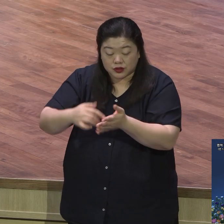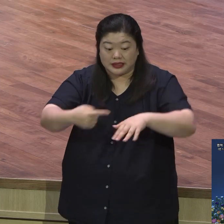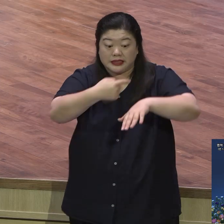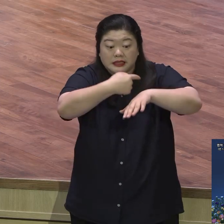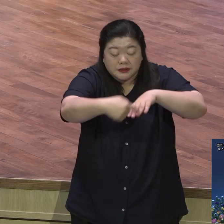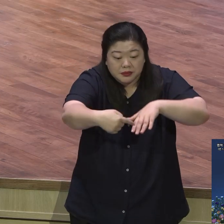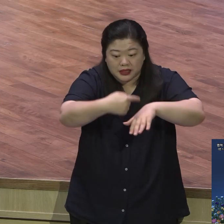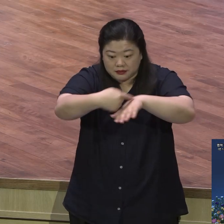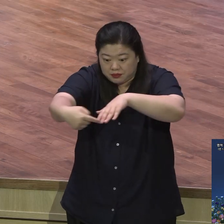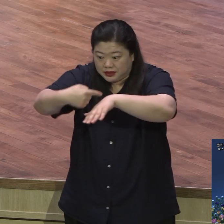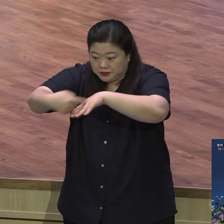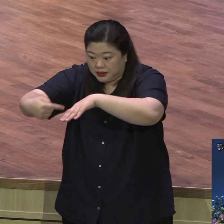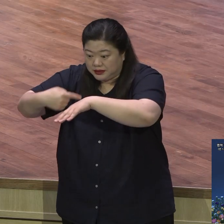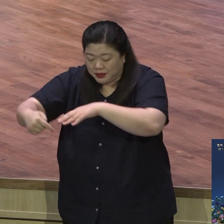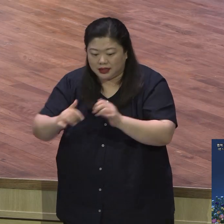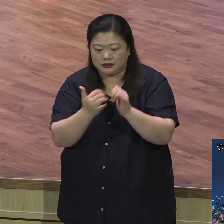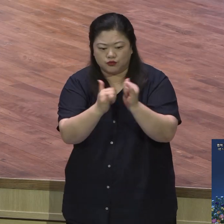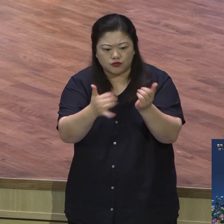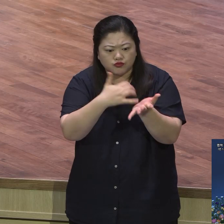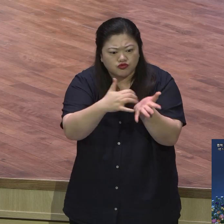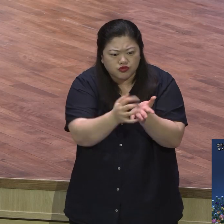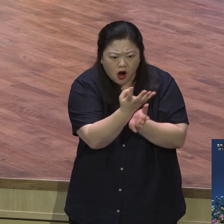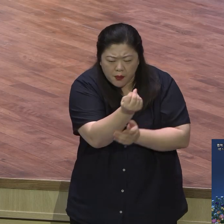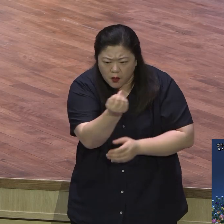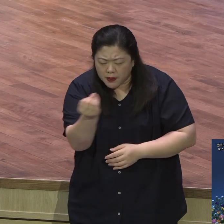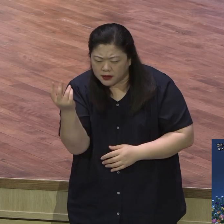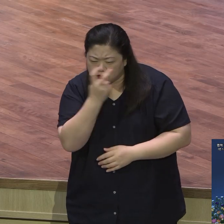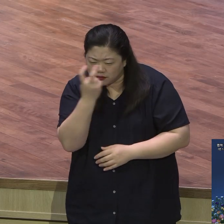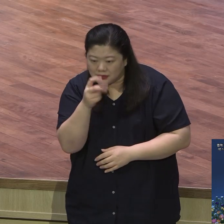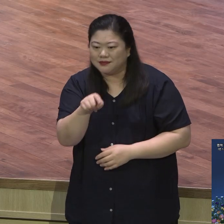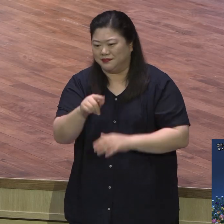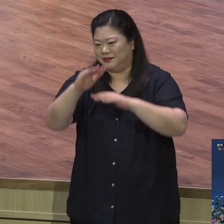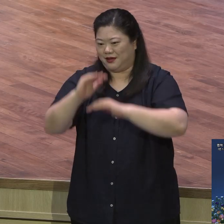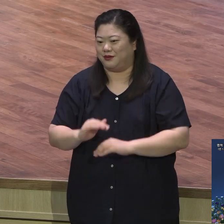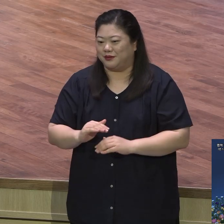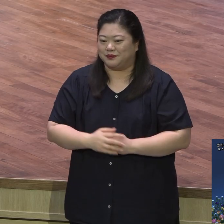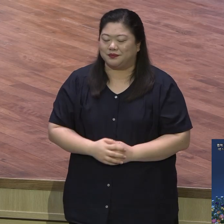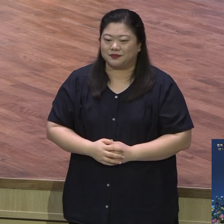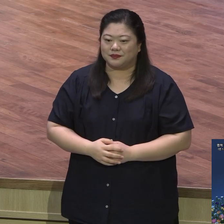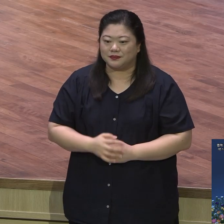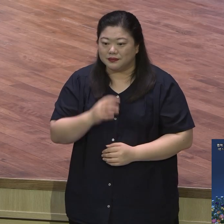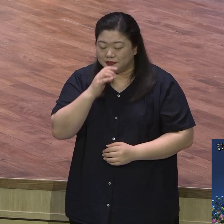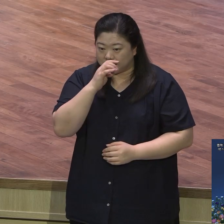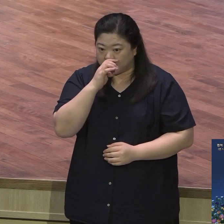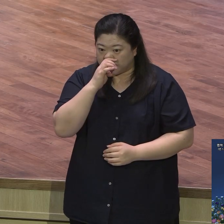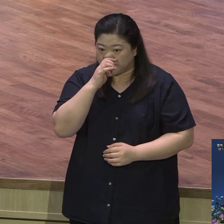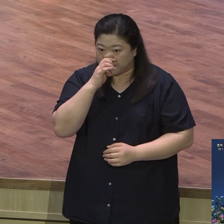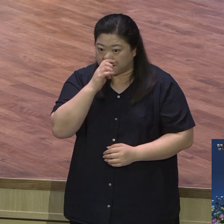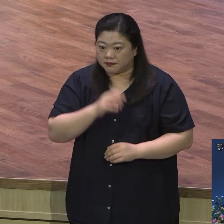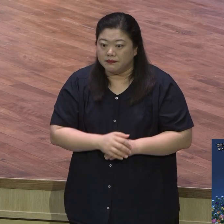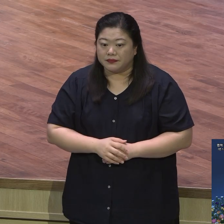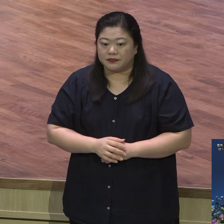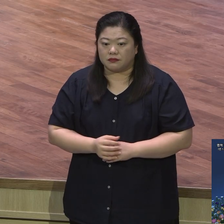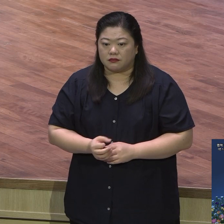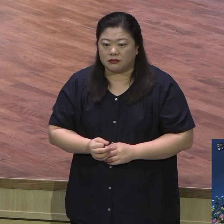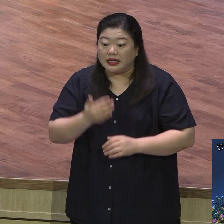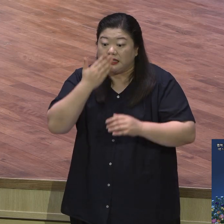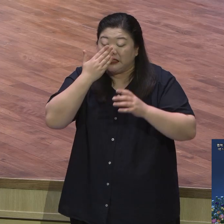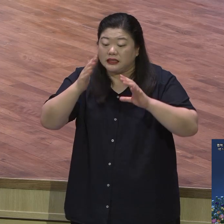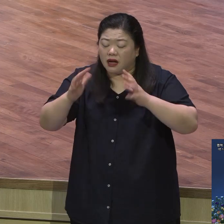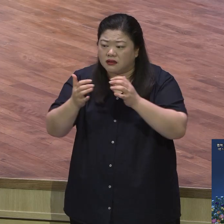제2차 인구조사의 바탕을 두고 있습니다. 이스라엘 백성들의 이 숫자가 뭐가 그리